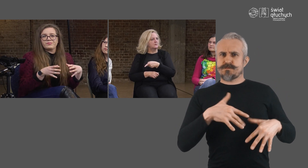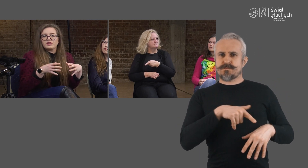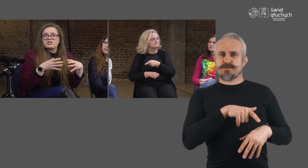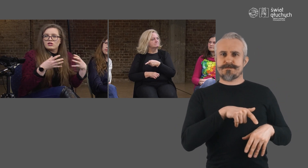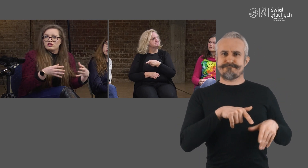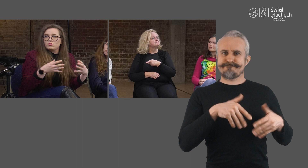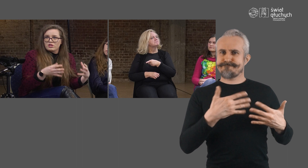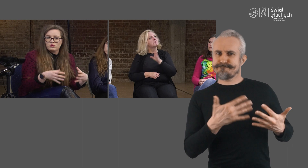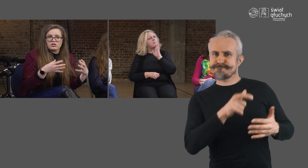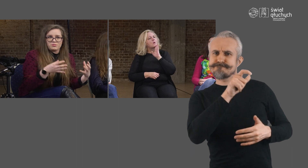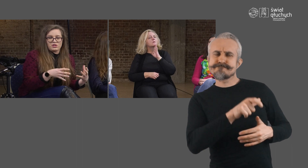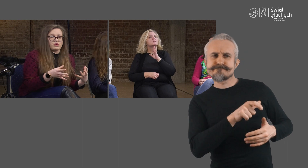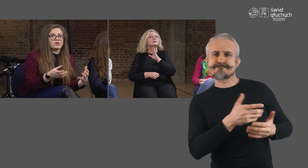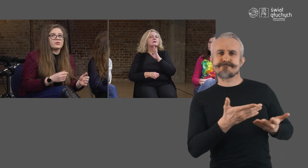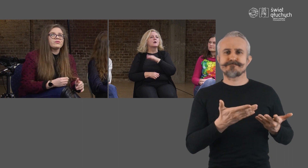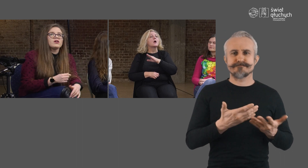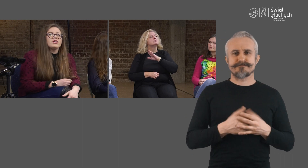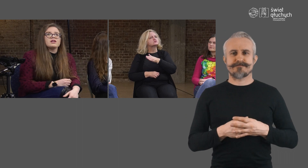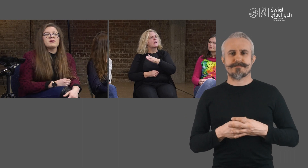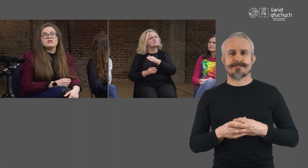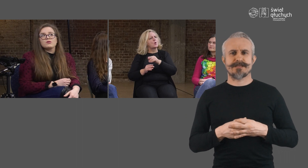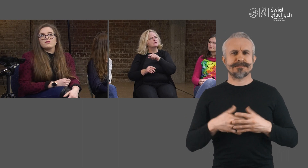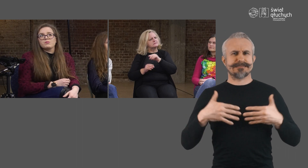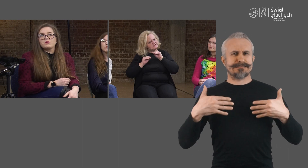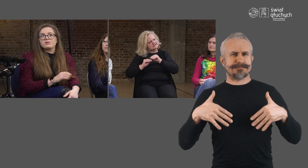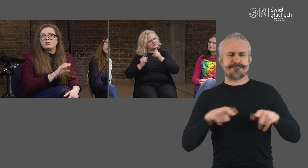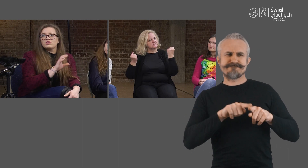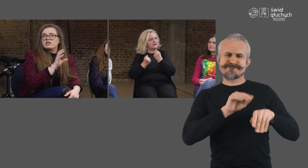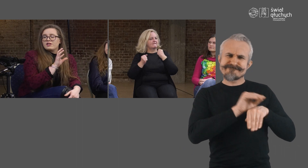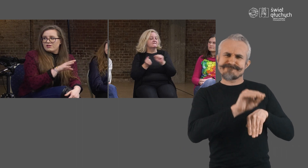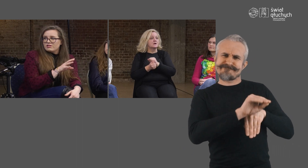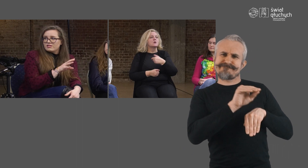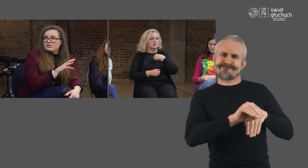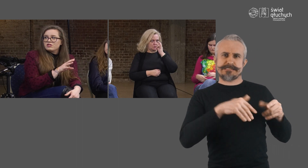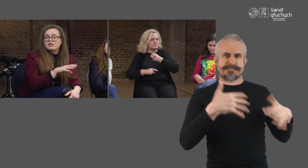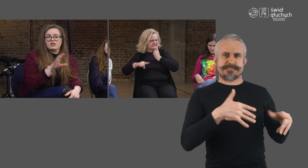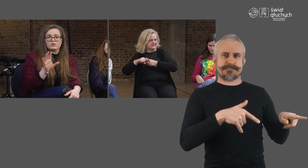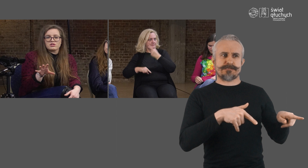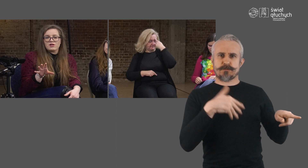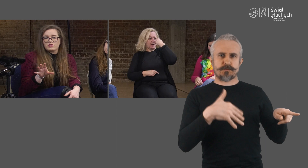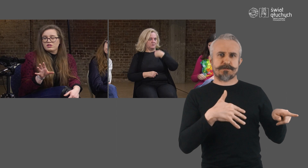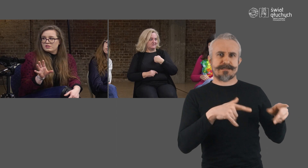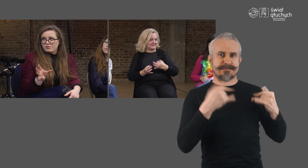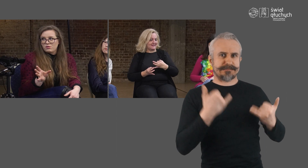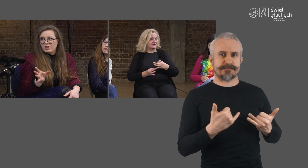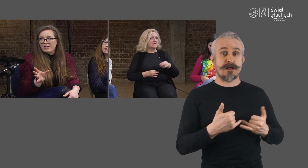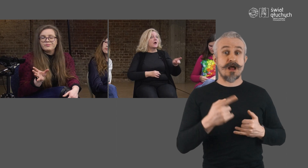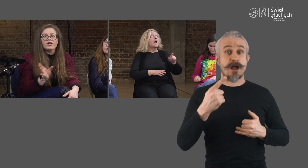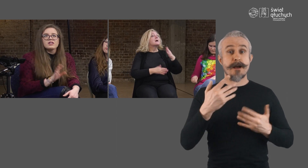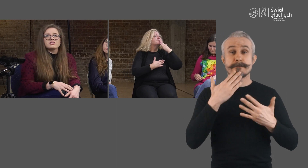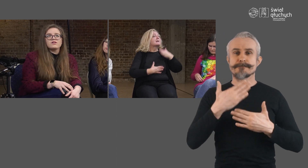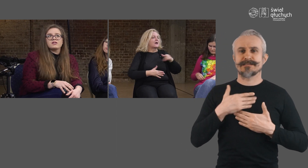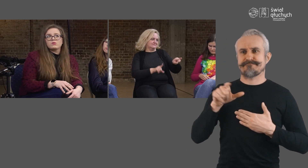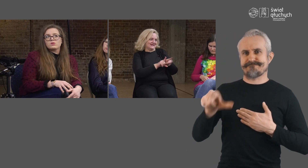że chcieli nauczyć przedmiotu. I bardzo dobrze wspominam tych nauczycieli rygorystycznych i nauczycieli właśnie tych z